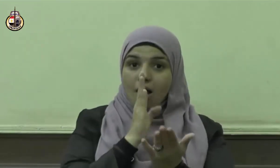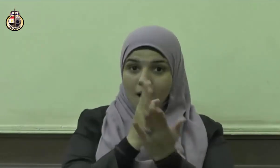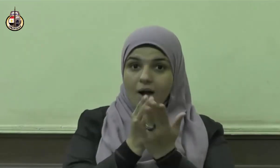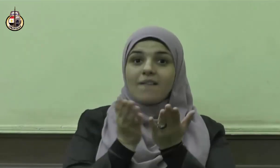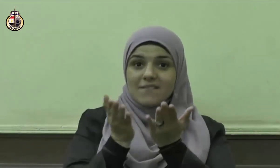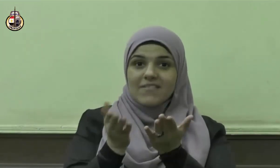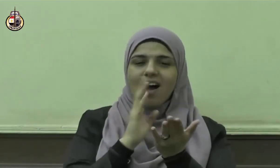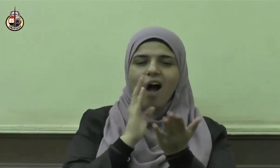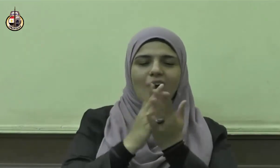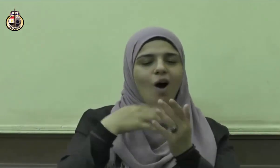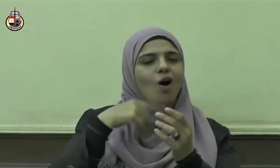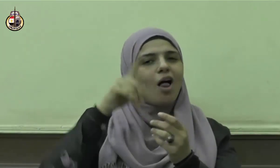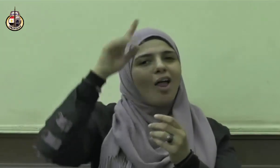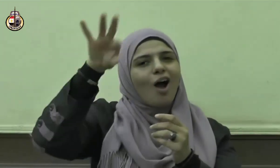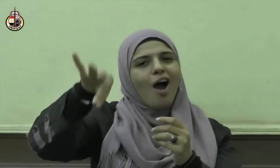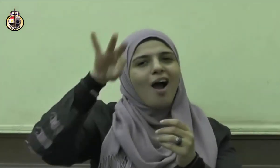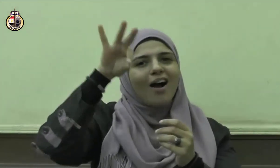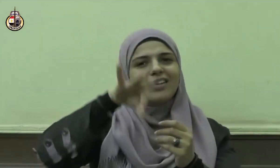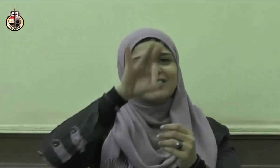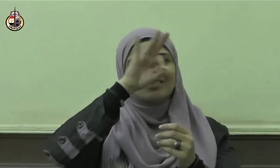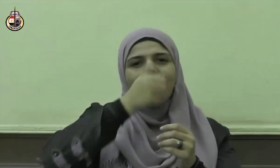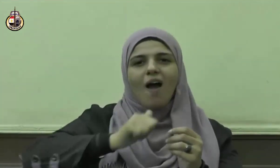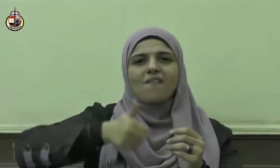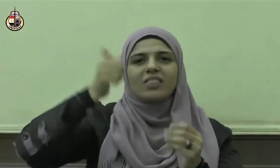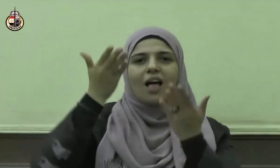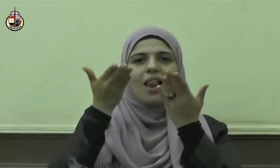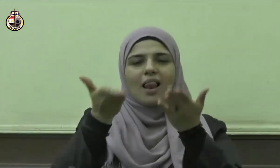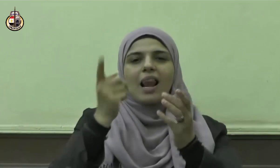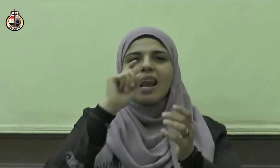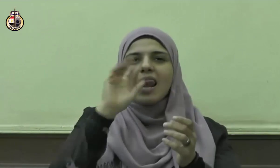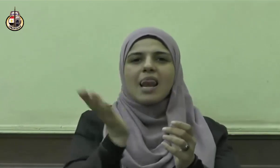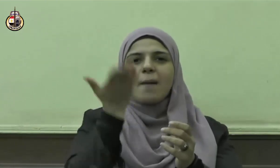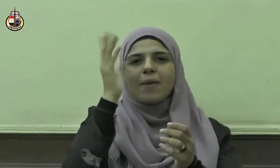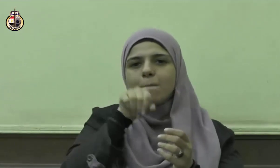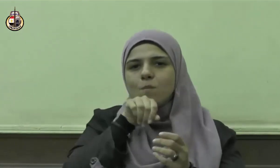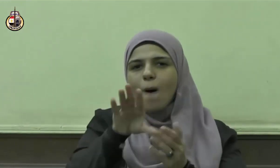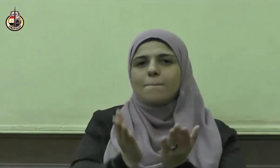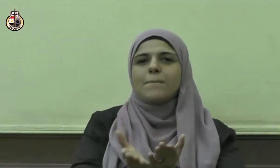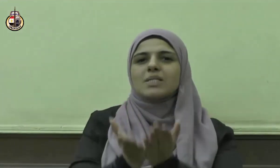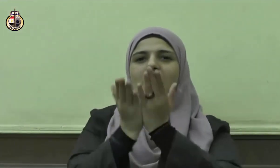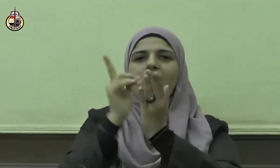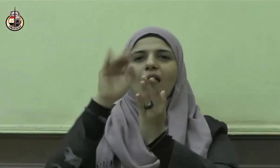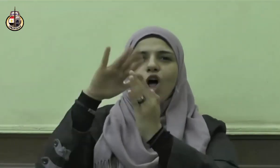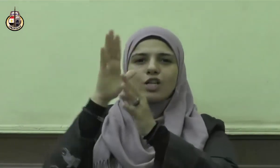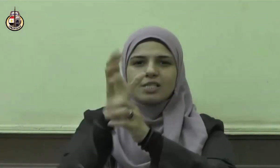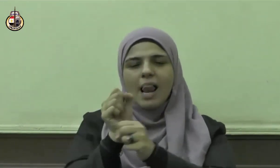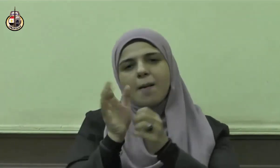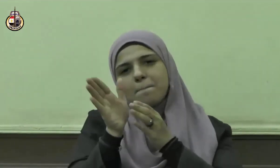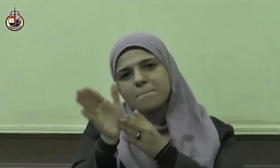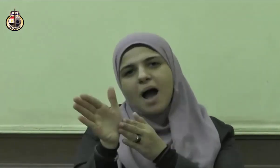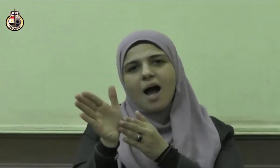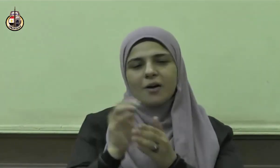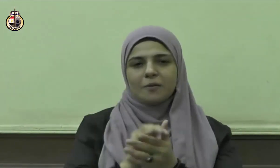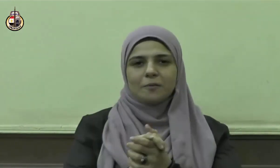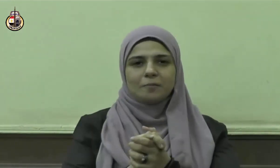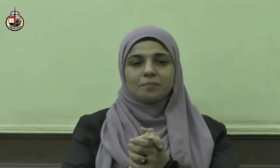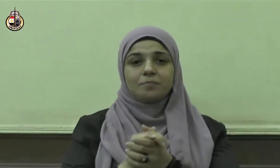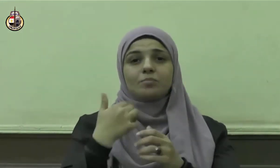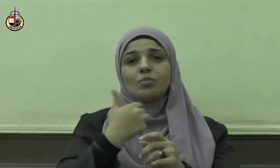يكونوا اصطفاء الله عز وجل لنبيه صلى الله عليه وسلم. فعن عباس